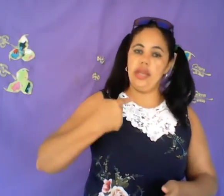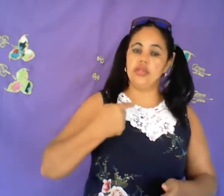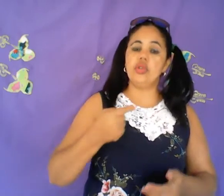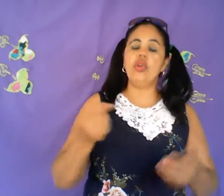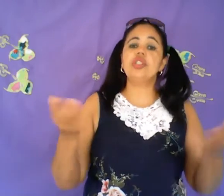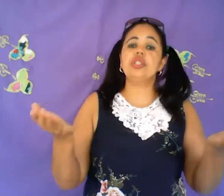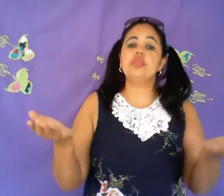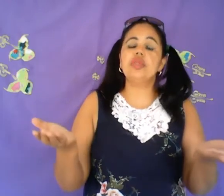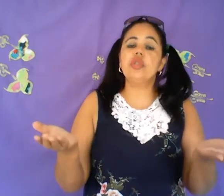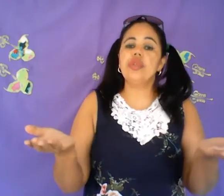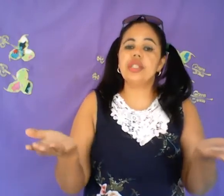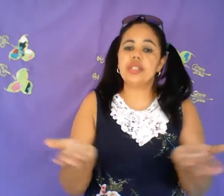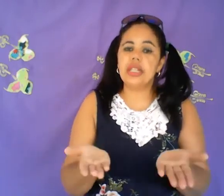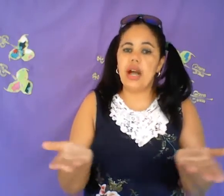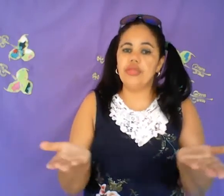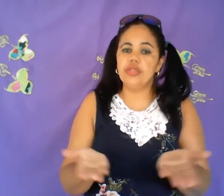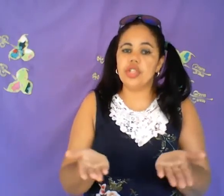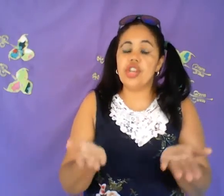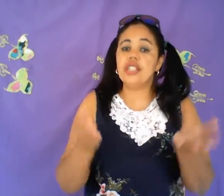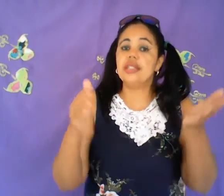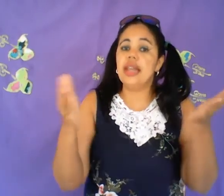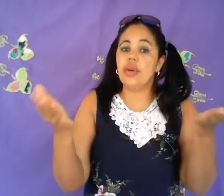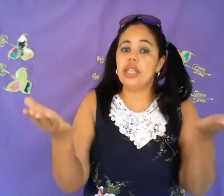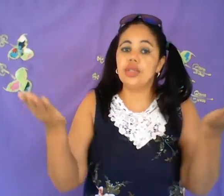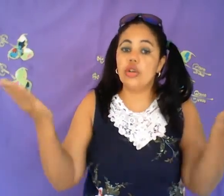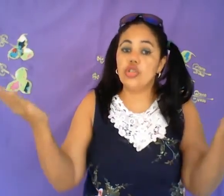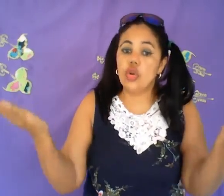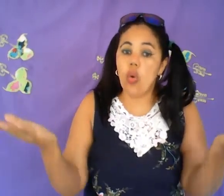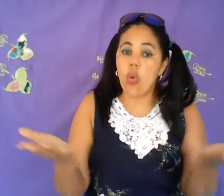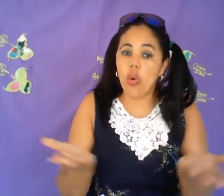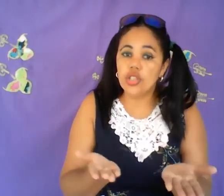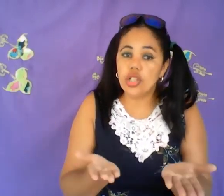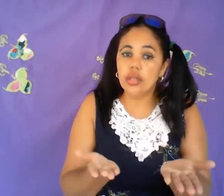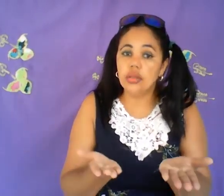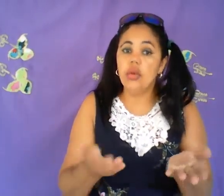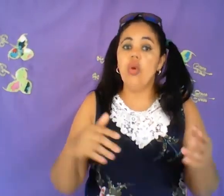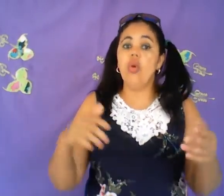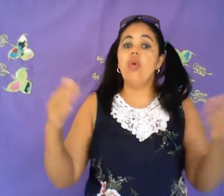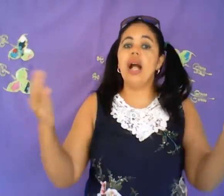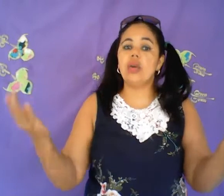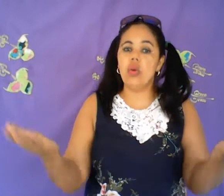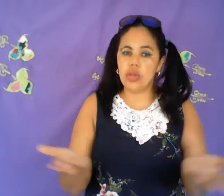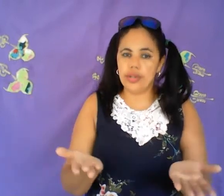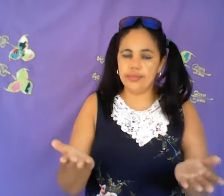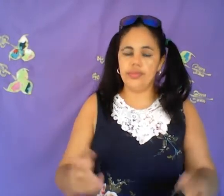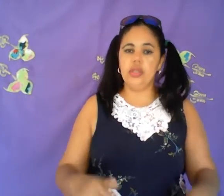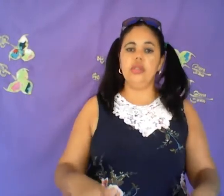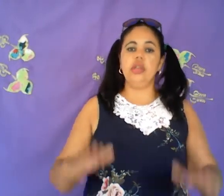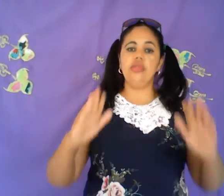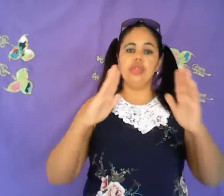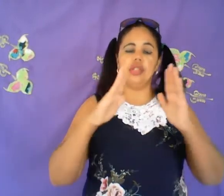Hoje nós estamos usando muito esse sinal, viu, gente? Esse sinal aqui é o sinal de hoje ou agora. Então, eu fiz, ó.